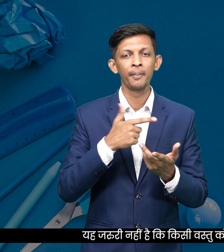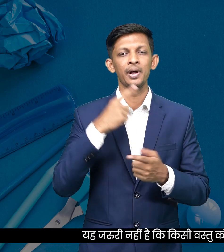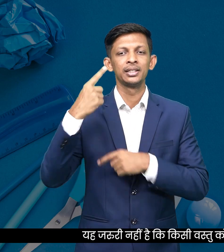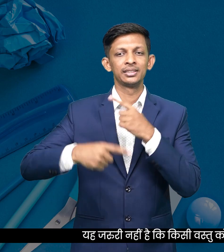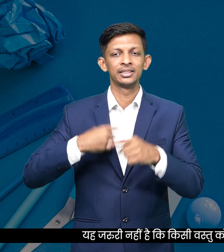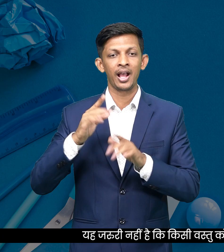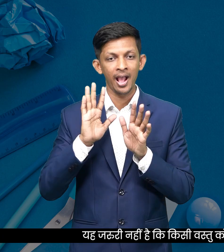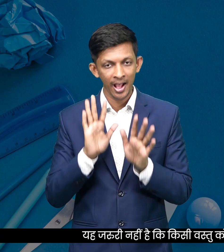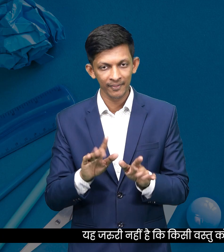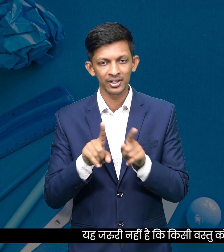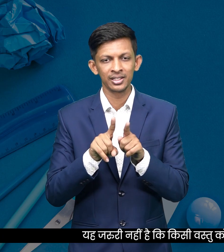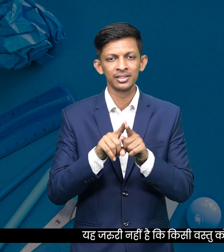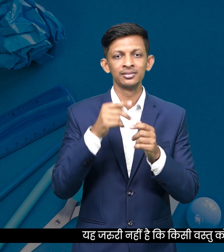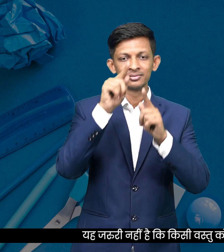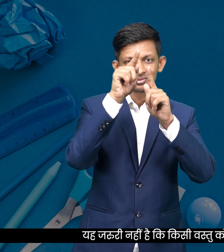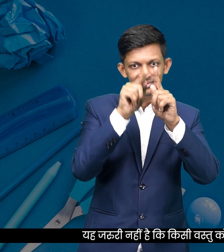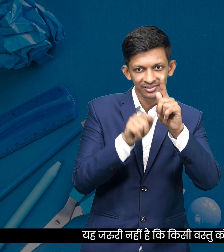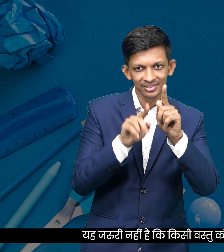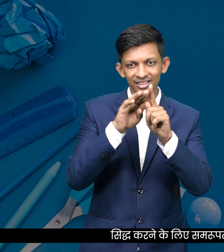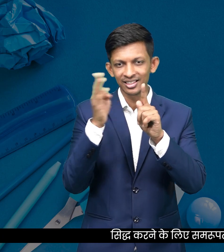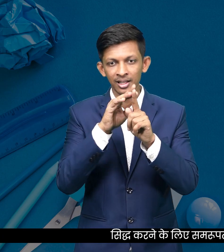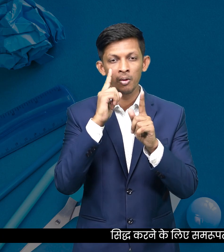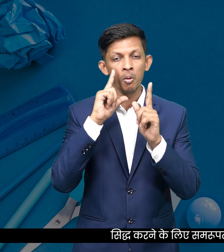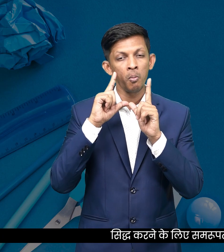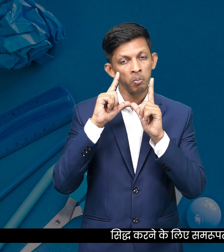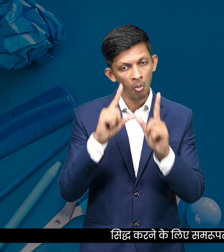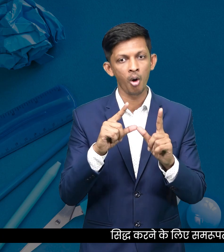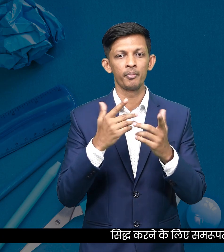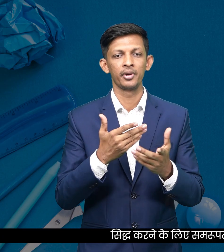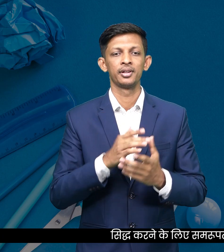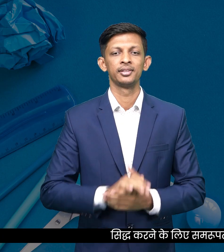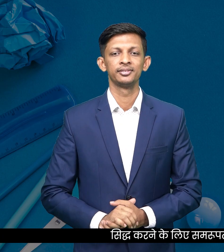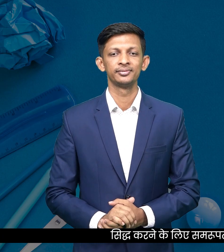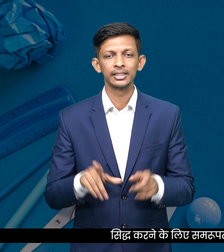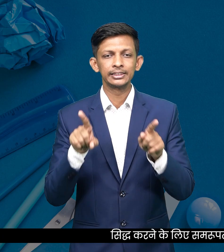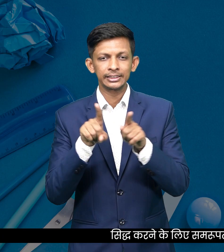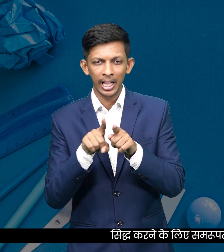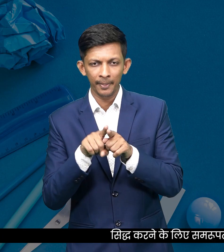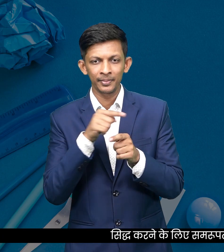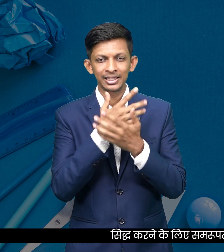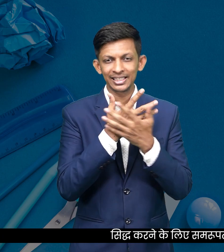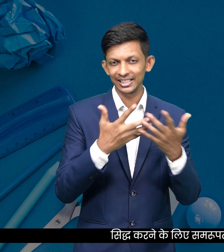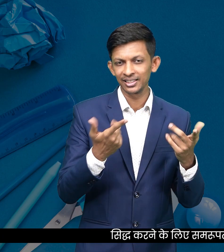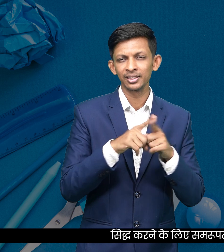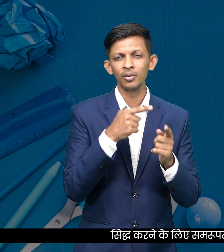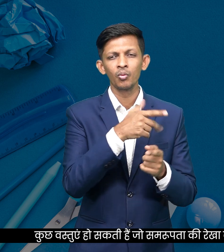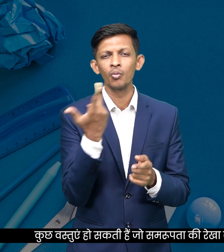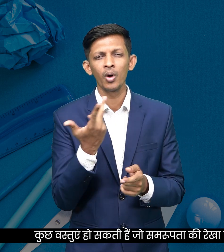हमेशा अपनी सममित विशेषता को सिद्ध करने के लिए समरूपता की रेखा होना आवश्यक है। कुछ